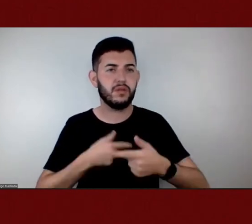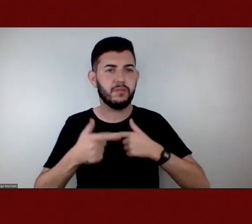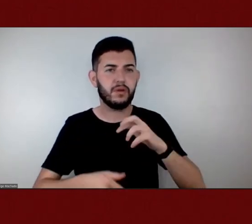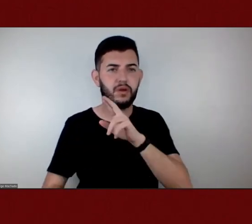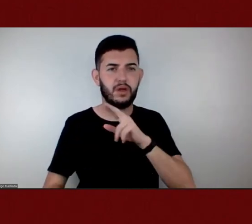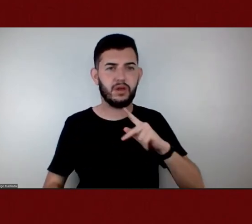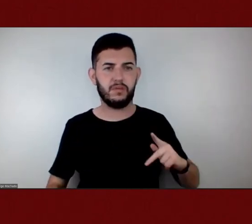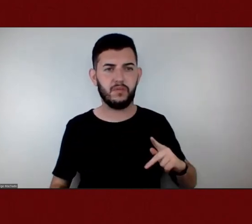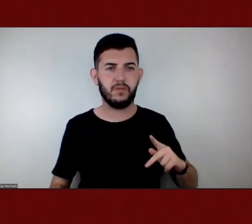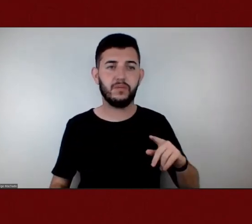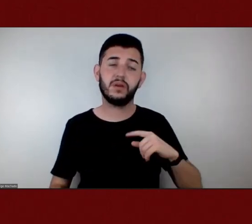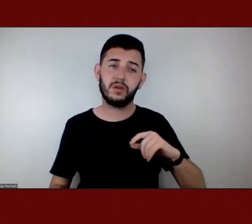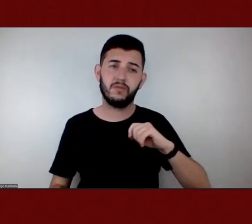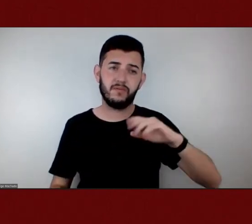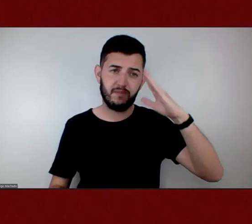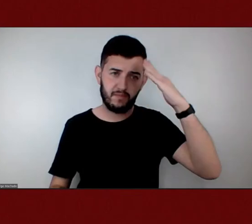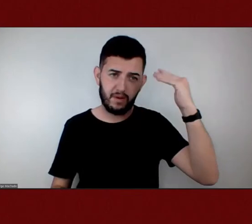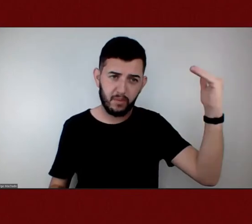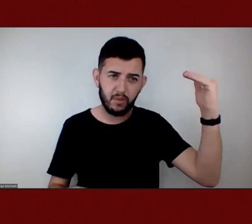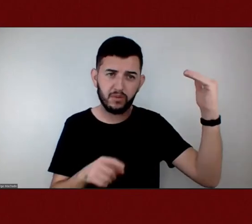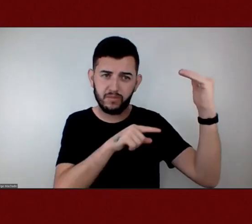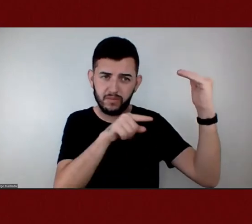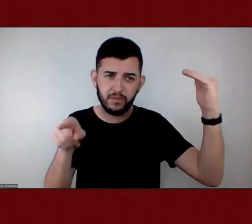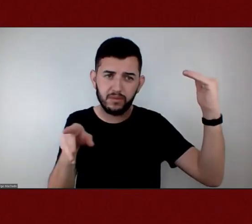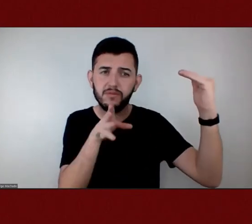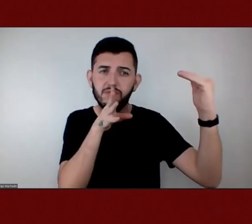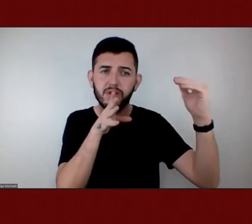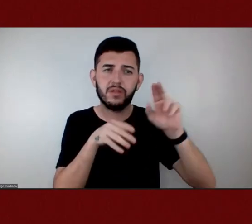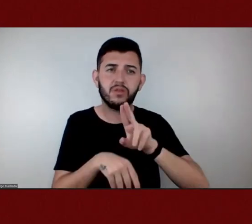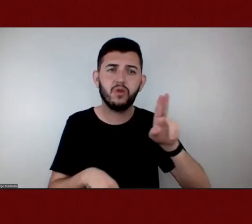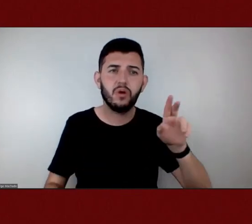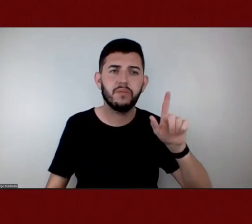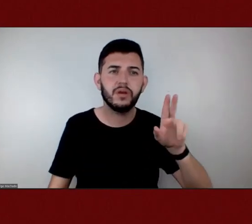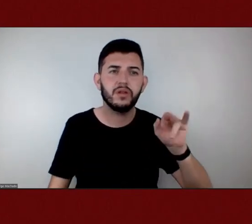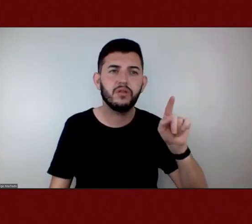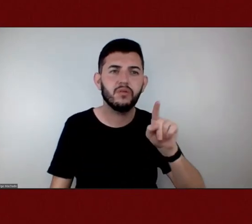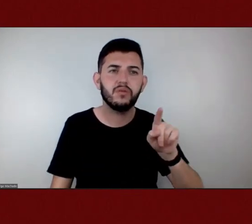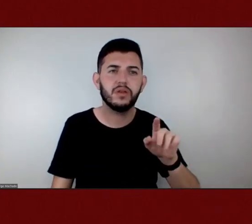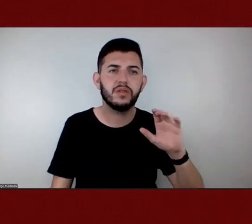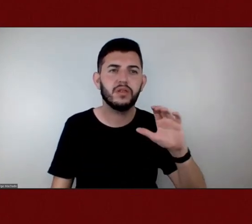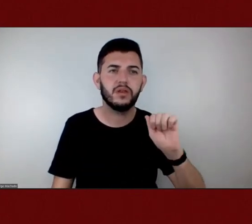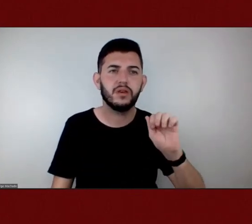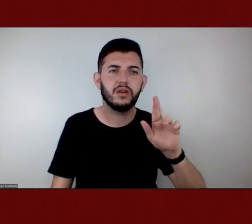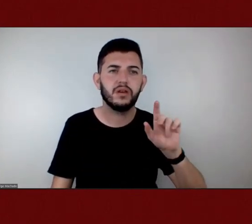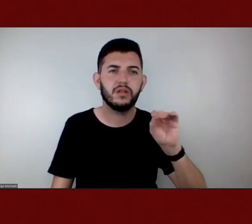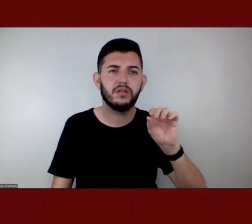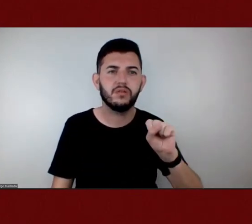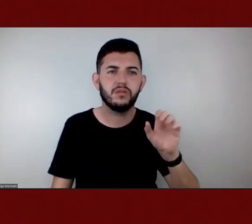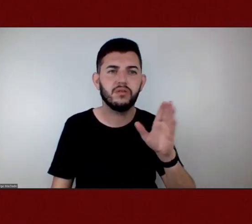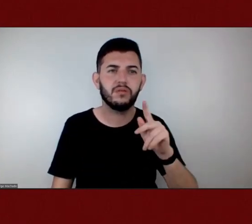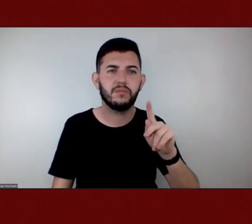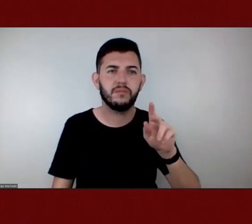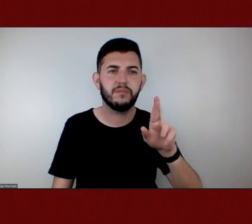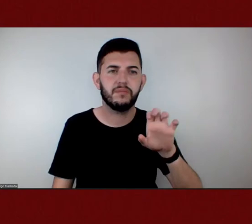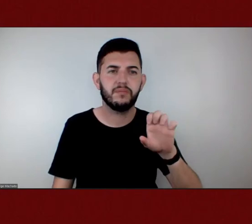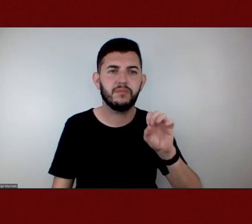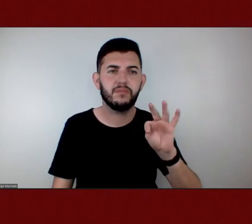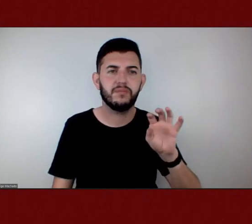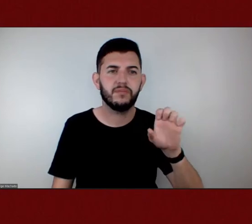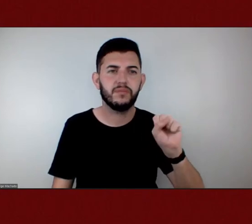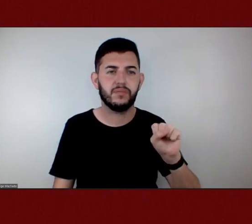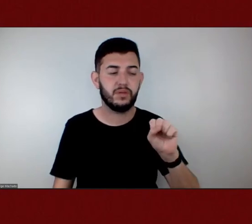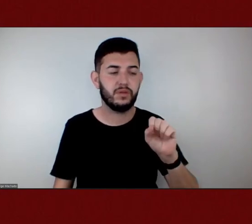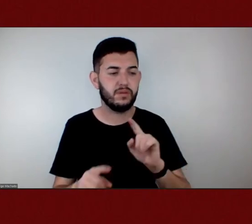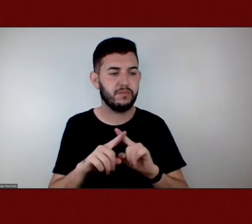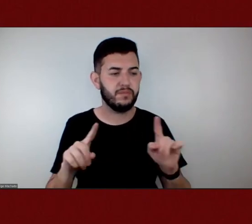Luiz Carlos Prestes. A legitimação anticomunista do Estado Novo, baseada no mito